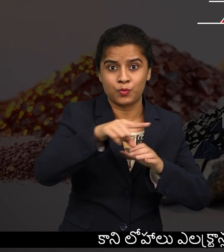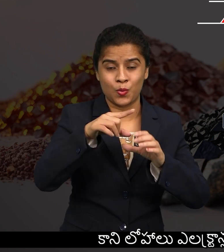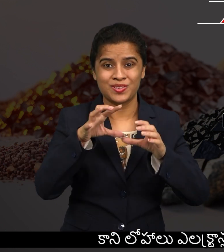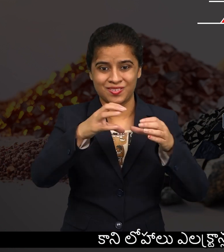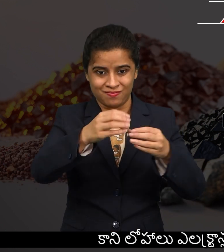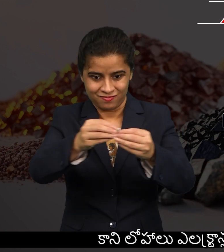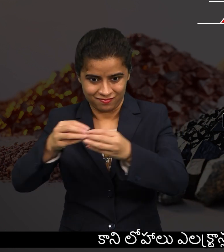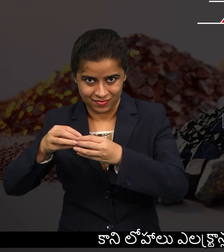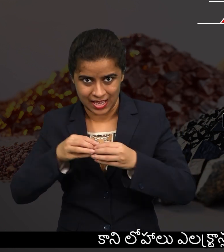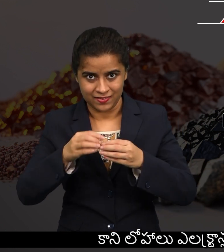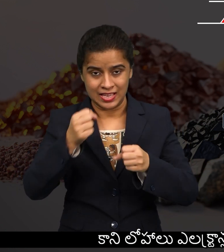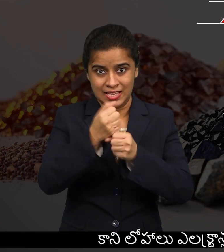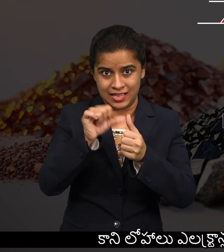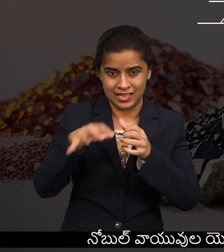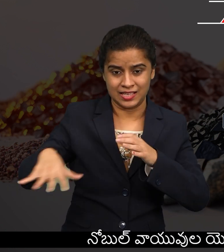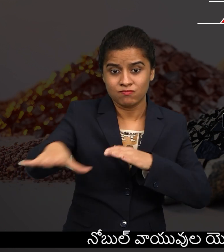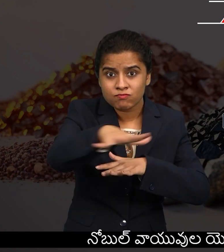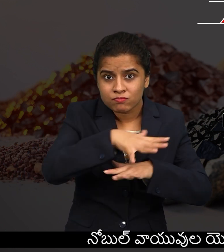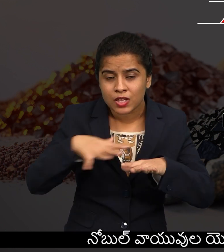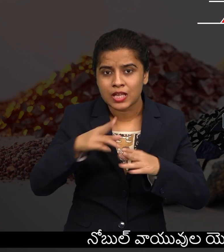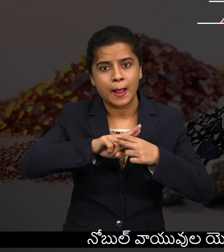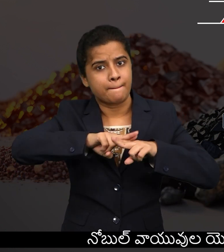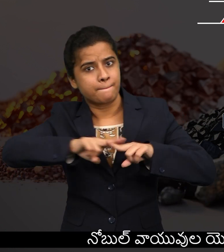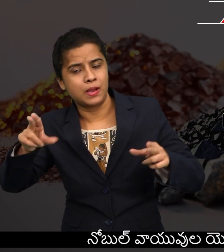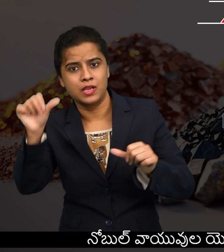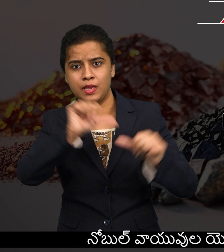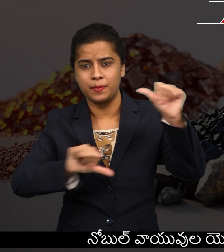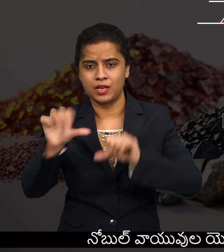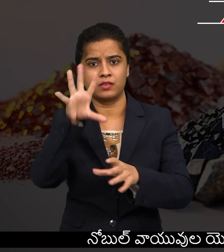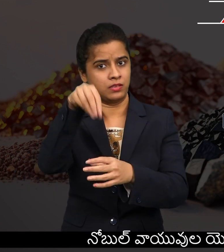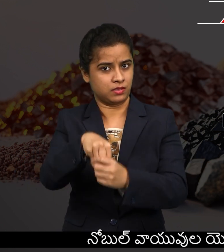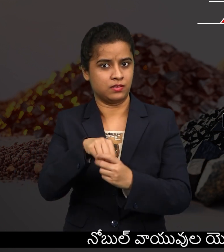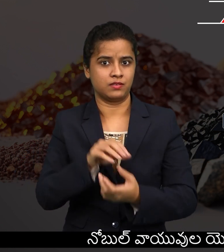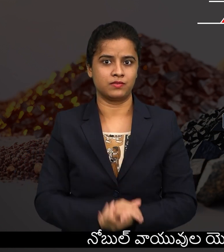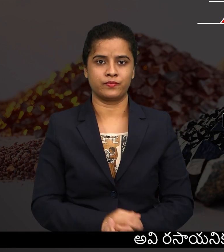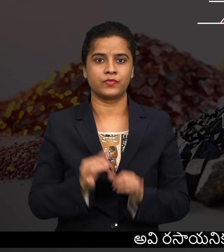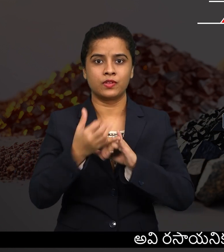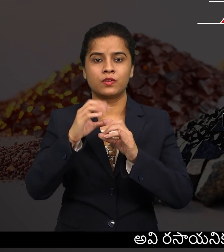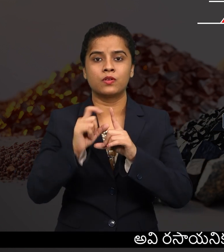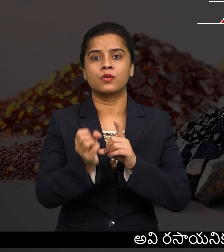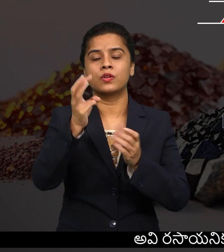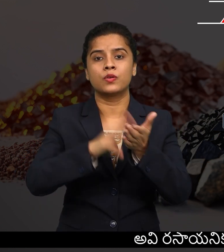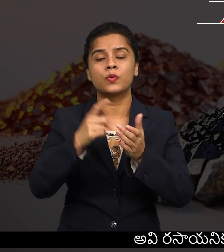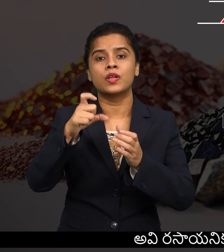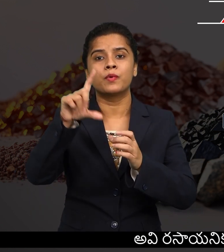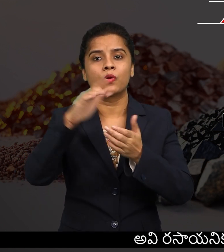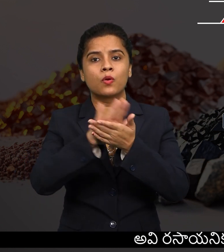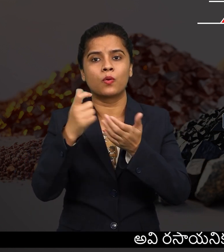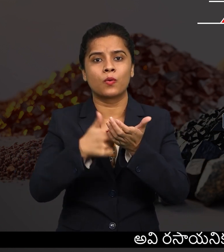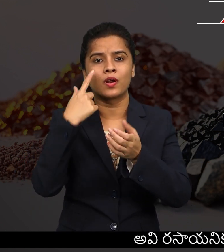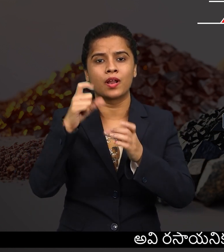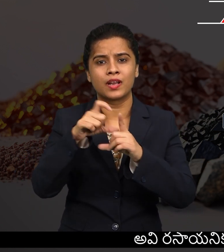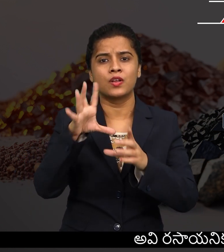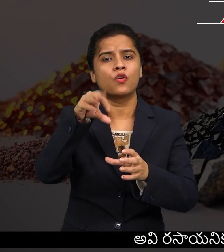ఎలక్ట్రాన్లను పొందడం ద్వారా దీన్ని చేస్తాయి. నోబుల్ వాయువుల యొక్క బయటి షెల్ పూర్తి అయినందున అవి రసాయనికంగా